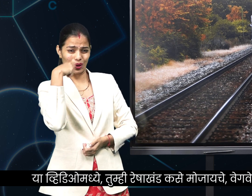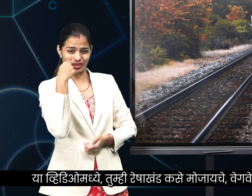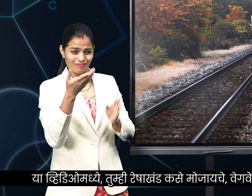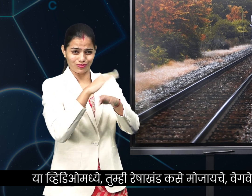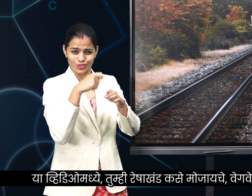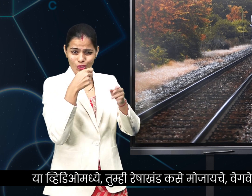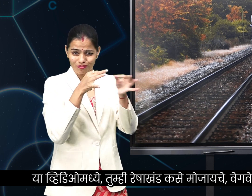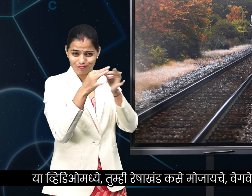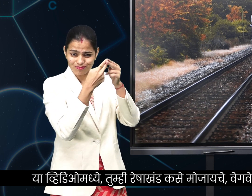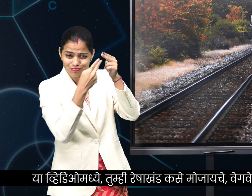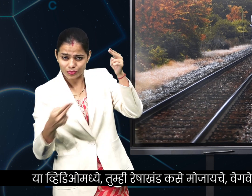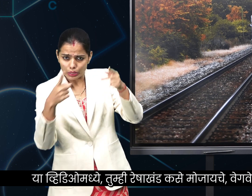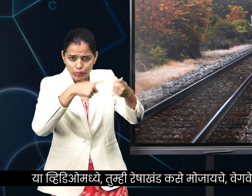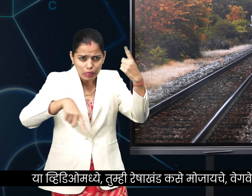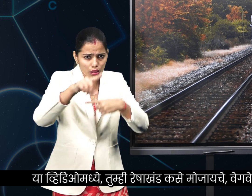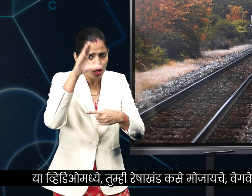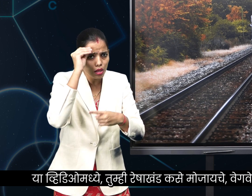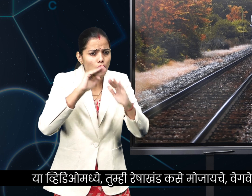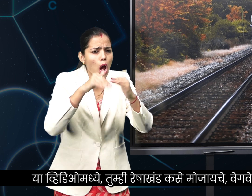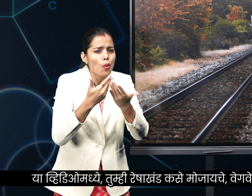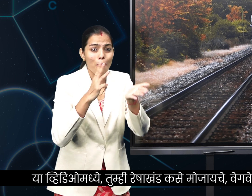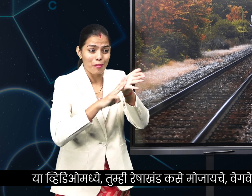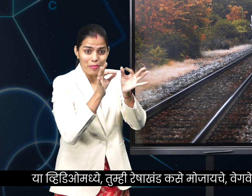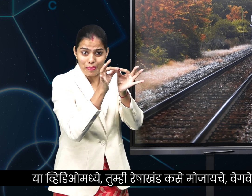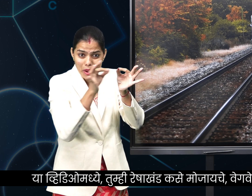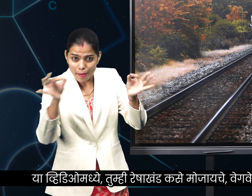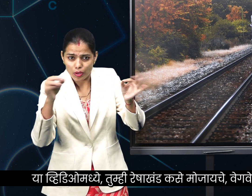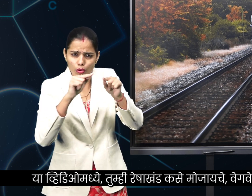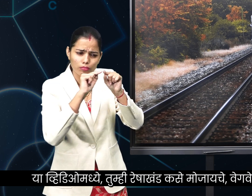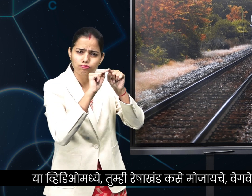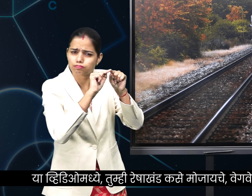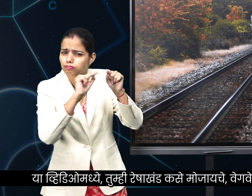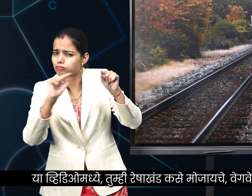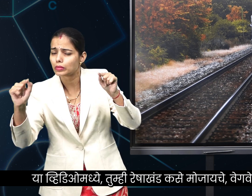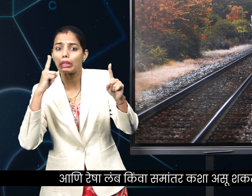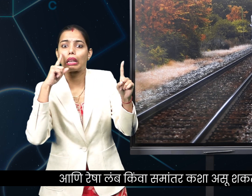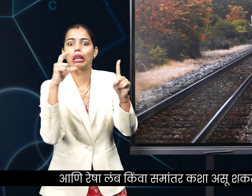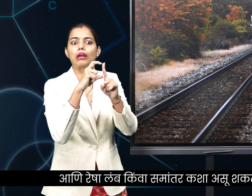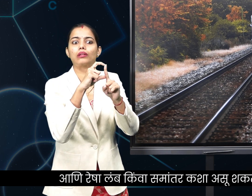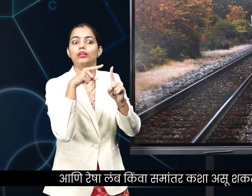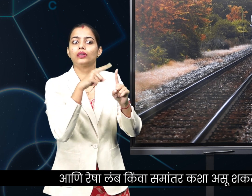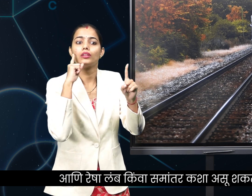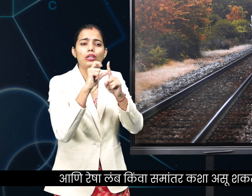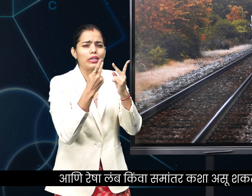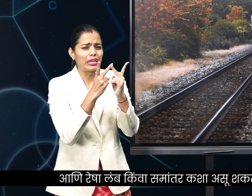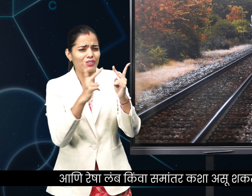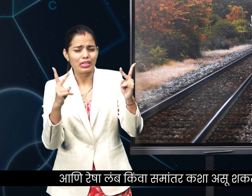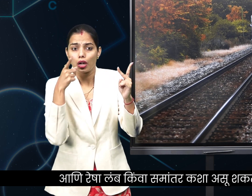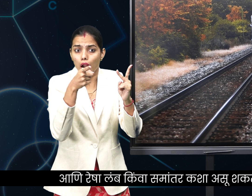या व्हिडिओमध्ये तुम्ही रेषाखंड कसे मोजायचे, वेगवेगळ्या प्रकारचे कोन कसे ओळखायचे आणि रेषा लंब किंवा समांतर कशा